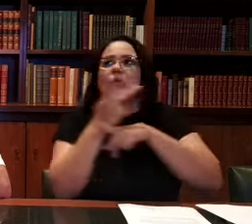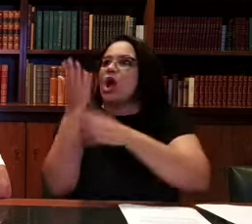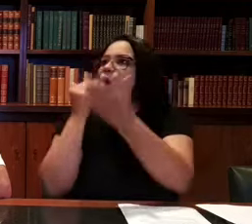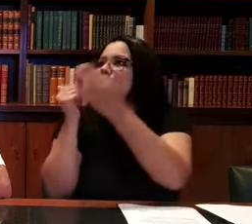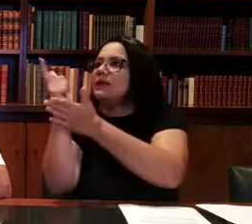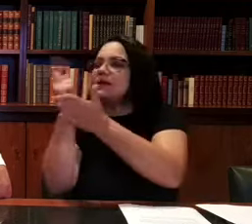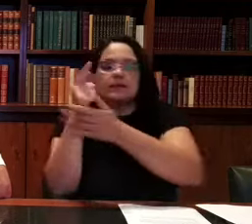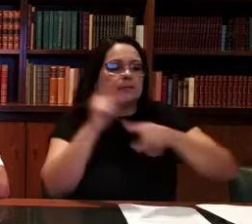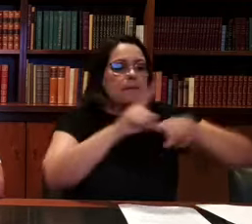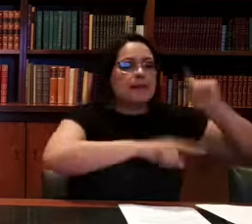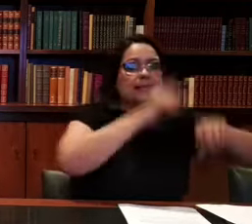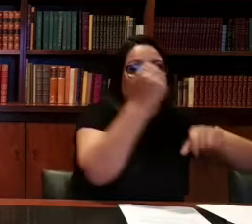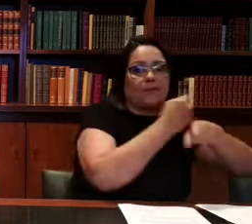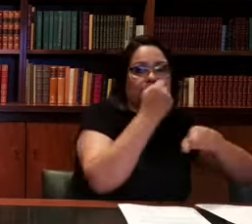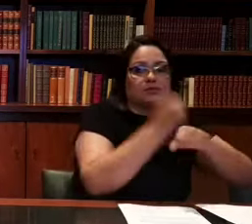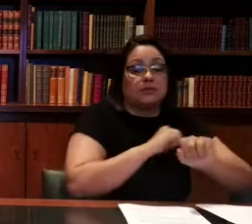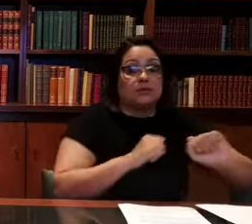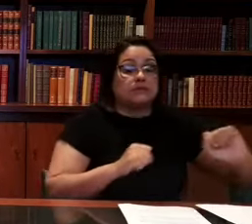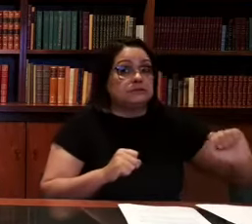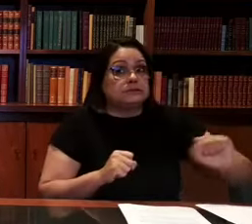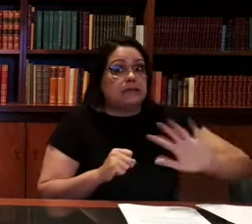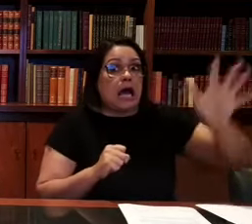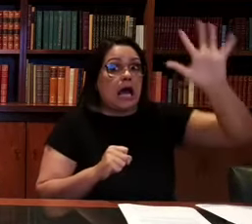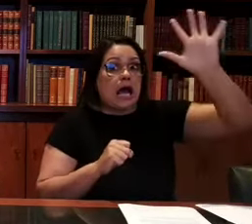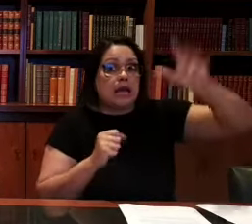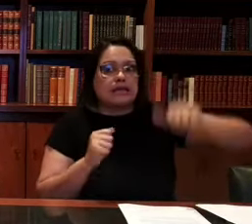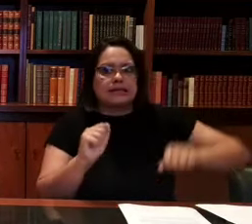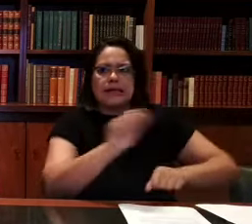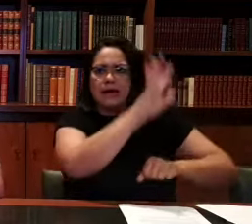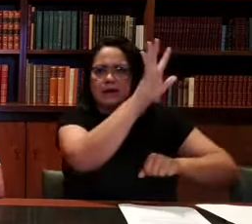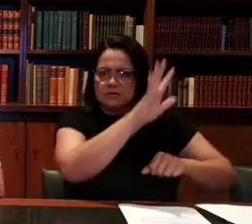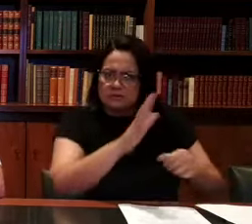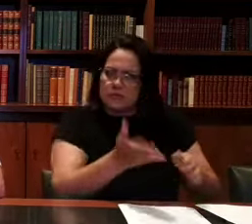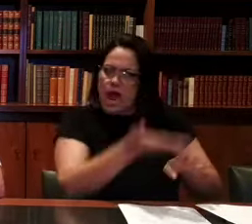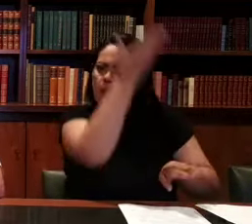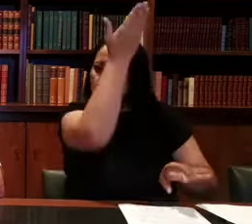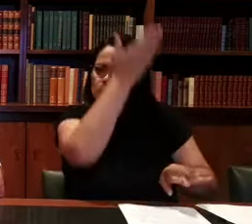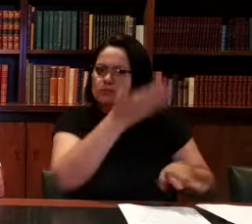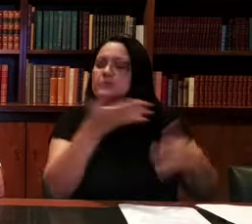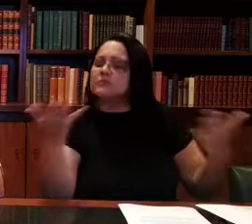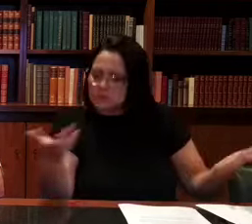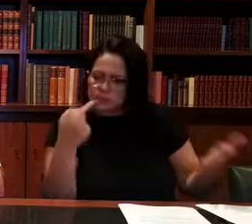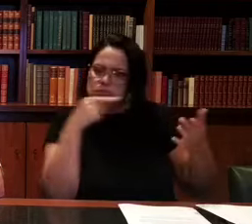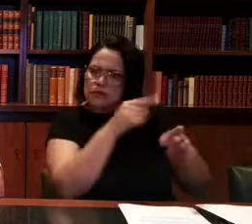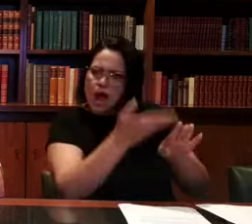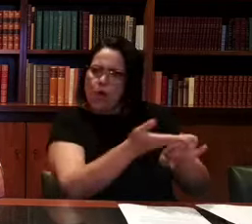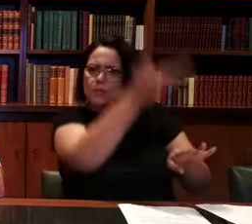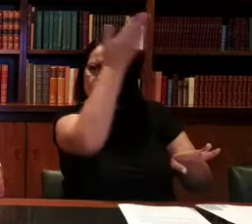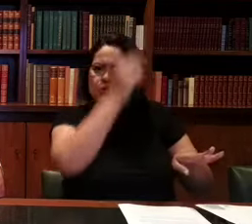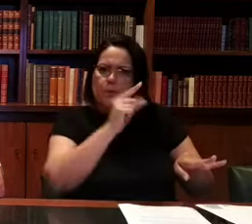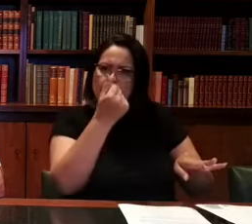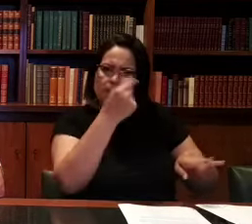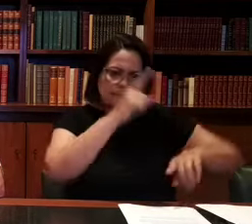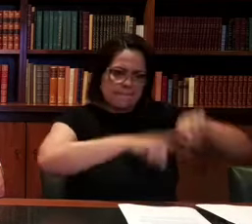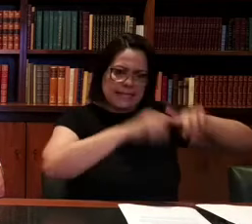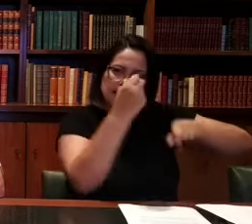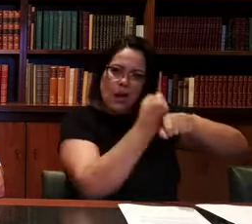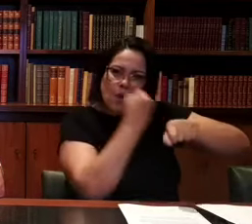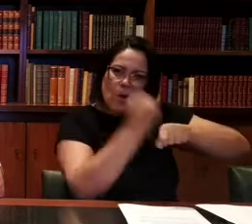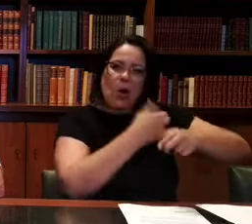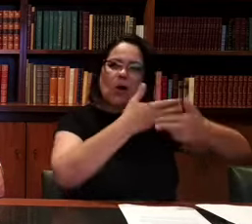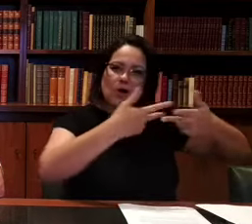materiais de construção e por isso os preços desses itens acabaram subindo Mas qualquer maneira diante disso diante desse aumento de preços dos Materiais